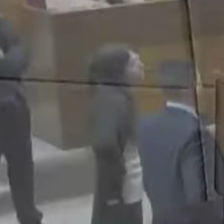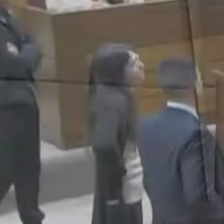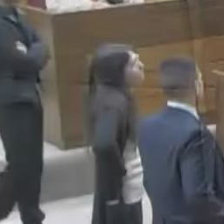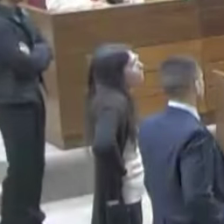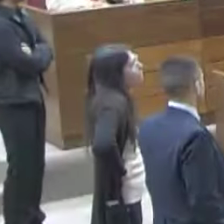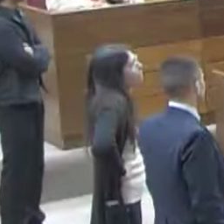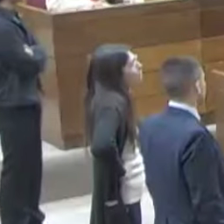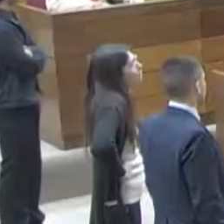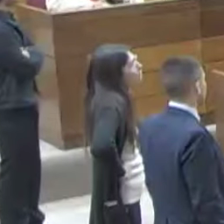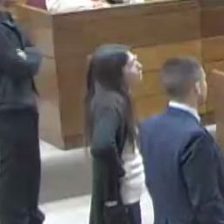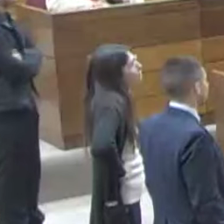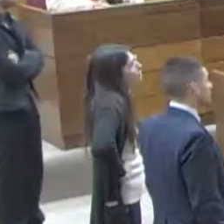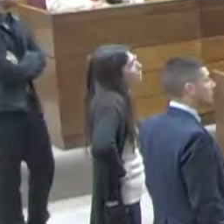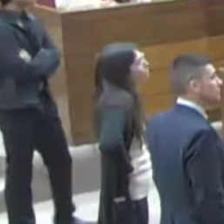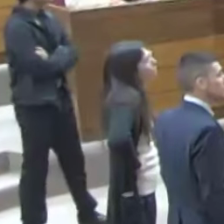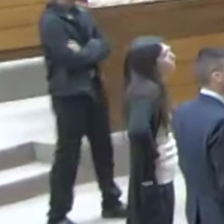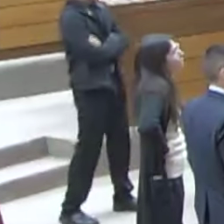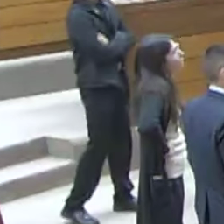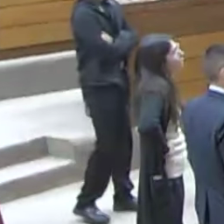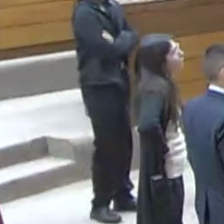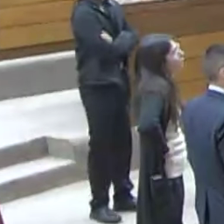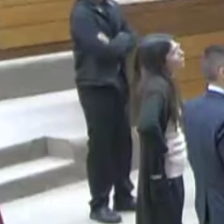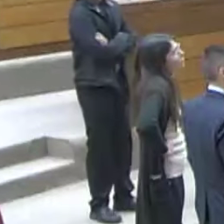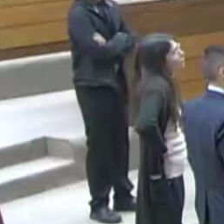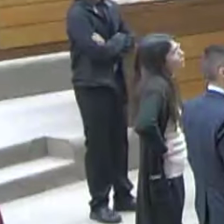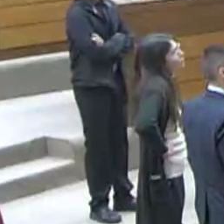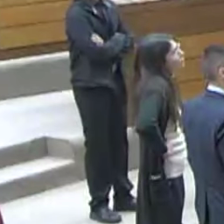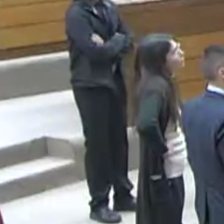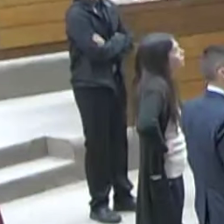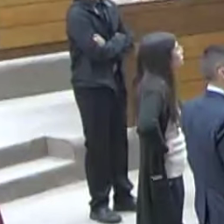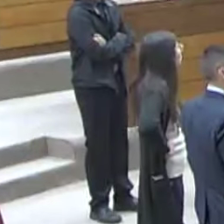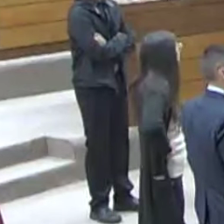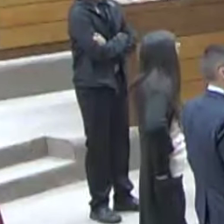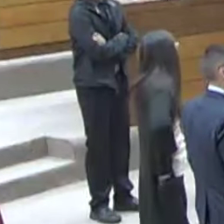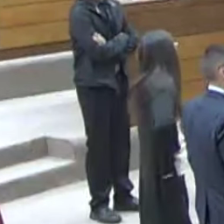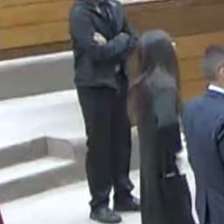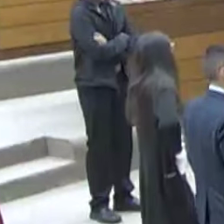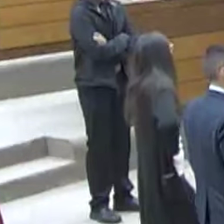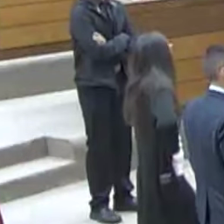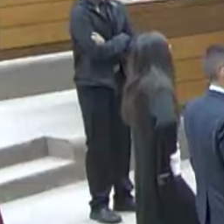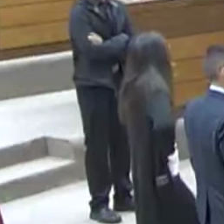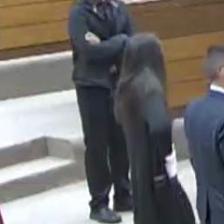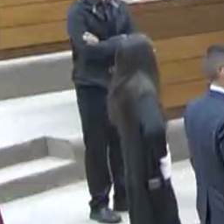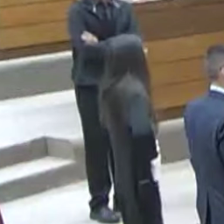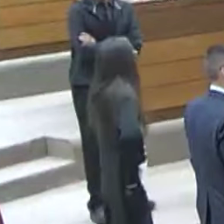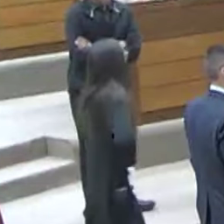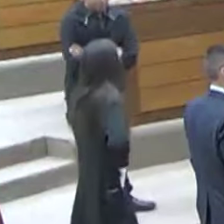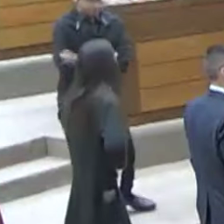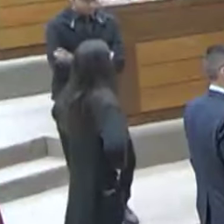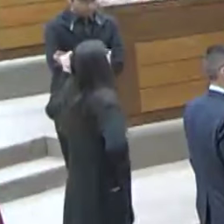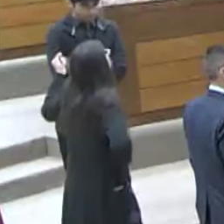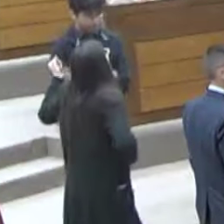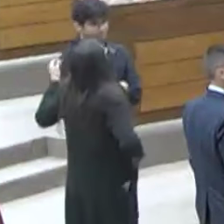primer concejal no vidente del Paraguay, que prácticamente inauguró un escaño de la Junta